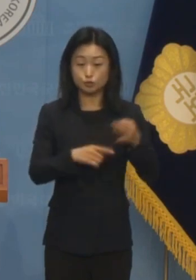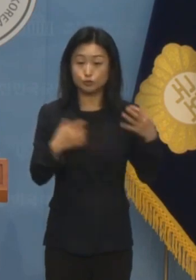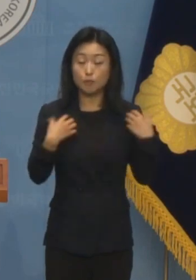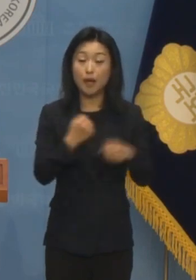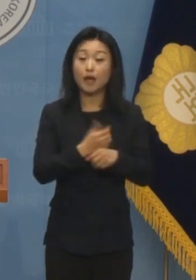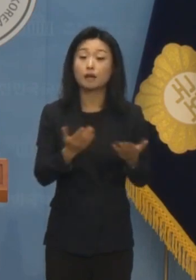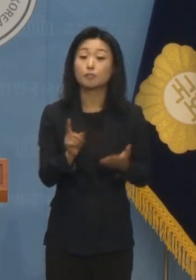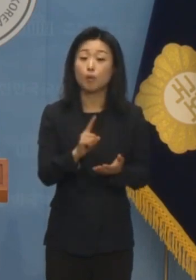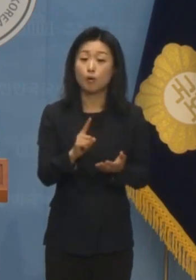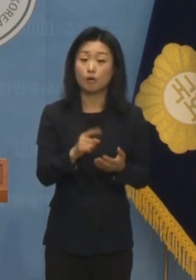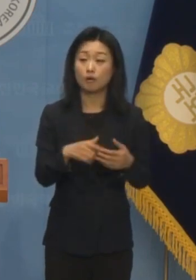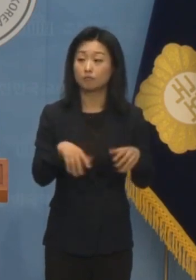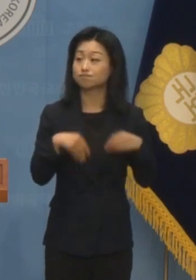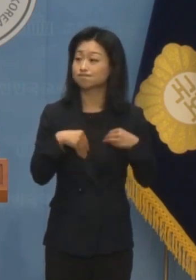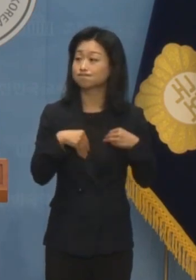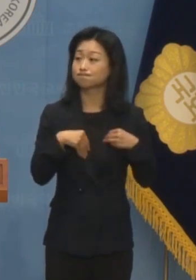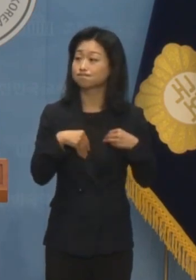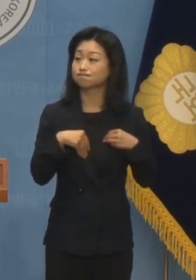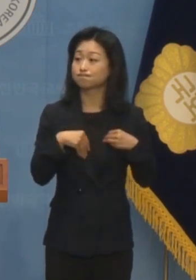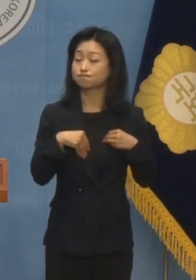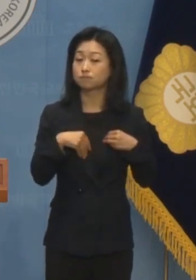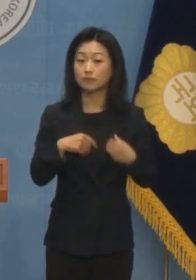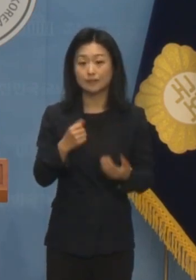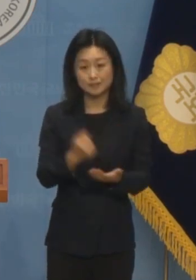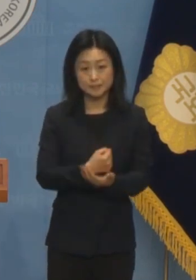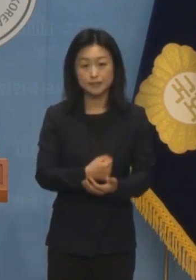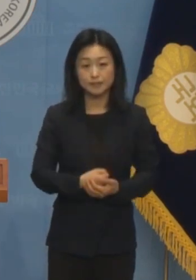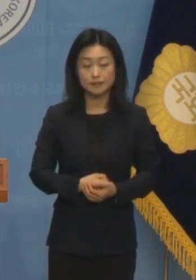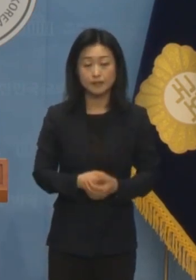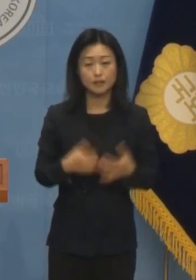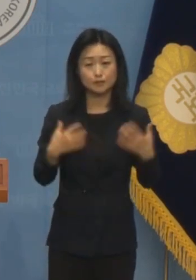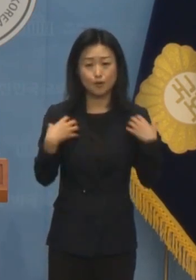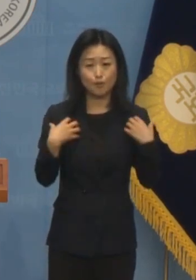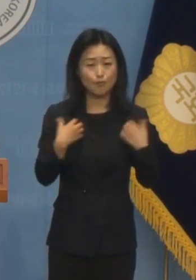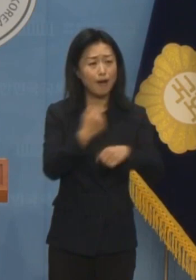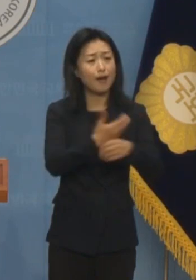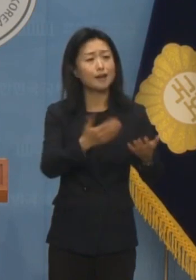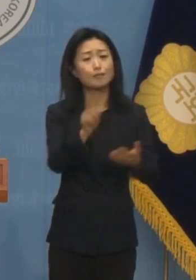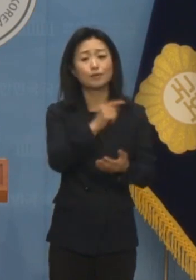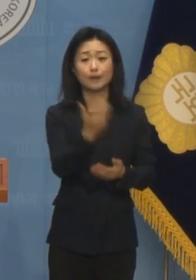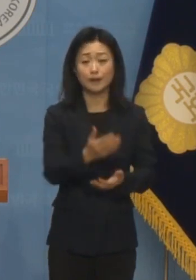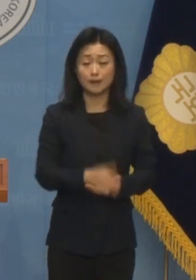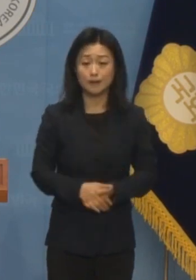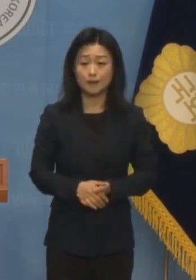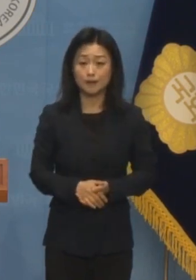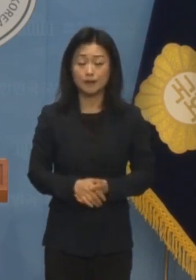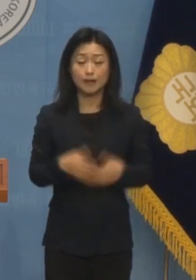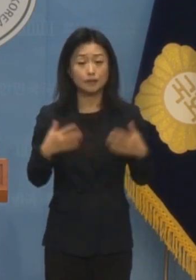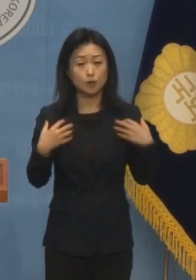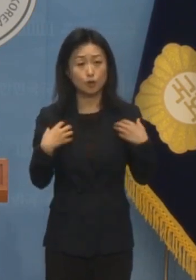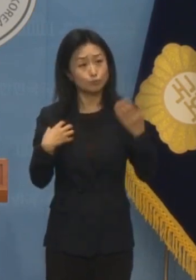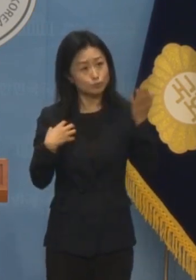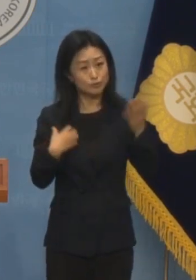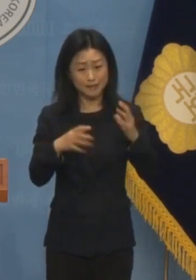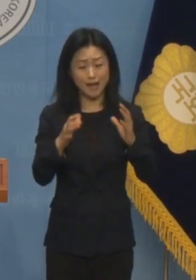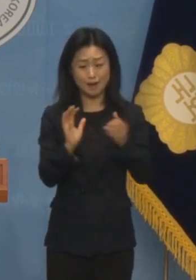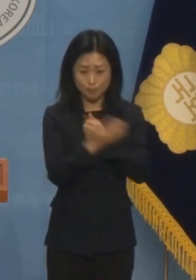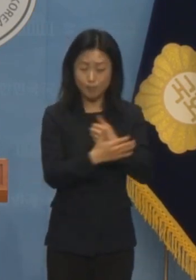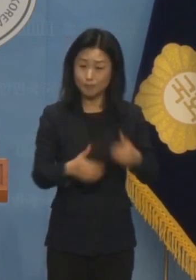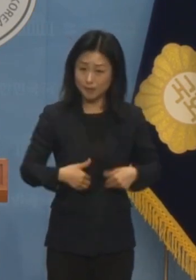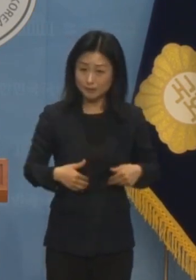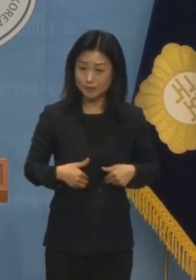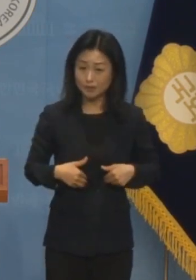하고 있는 일은 거의 없다라고 하는 일들이 입니다 아 정부가 지금 무엇을 해야 됩니까 정부는 나라를 지켜야